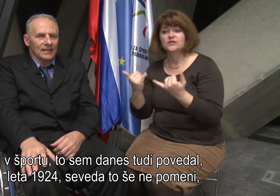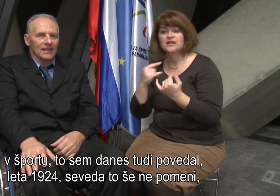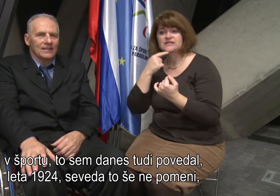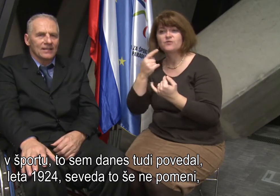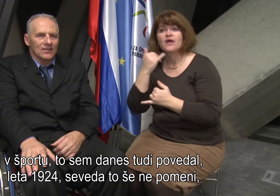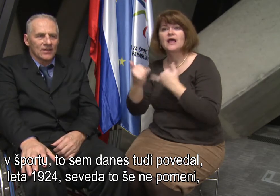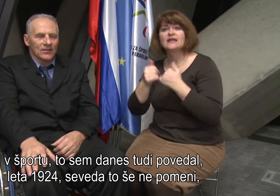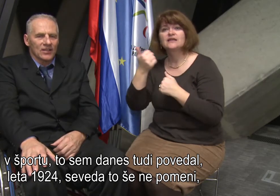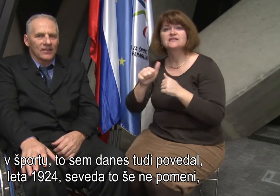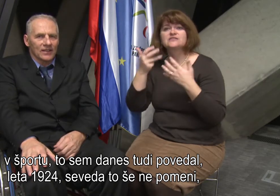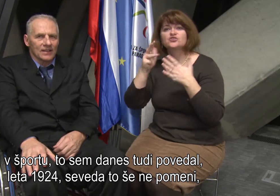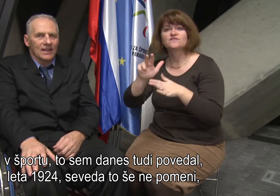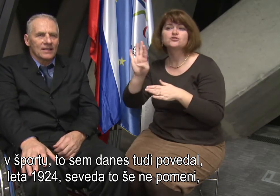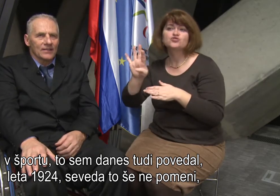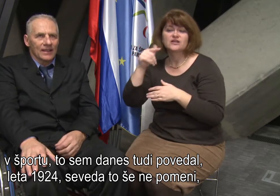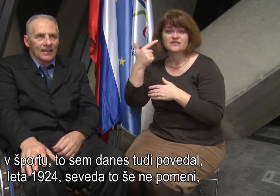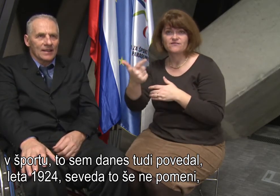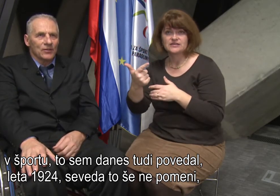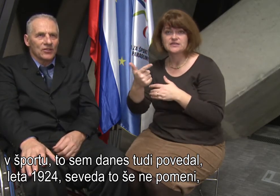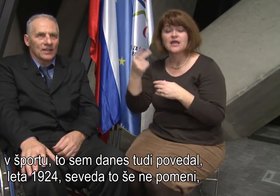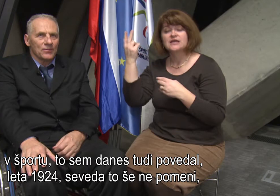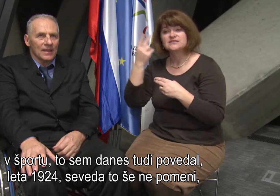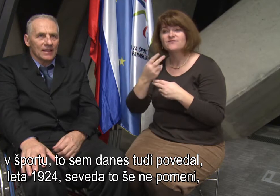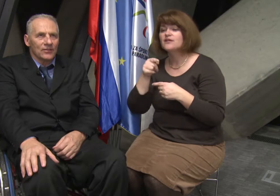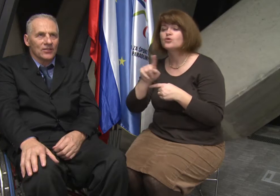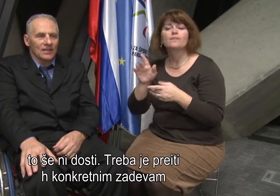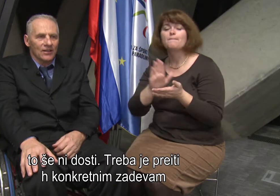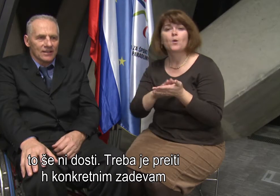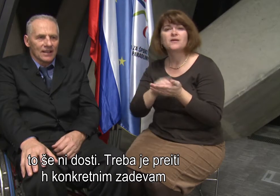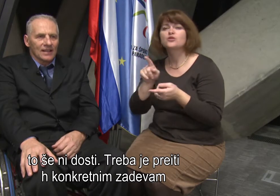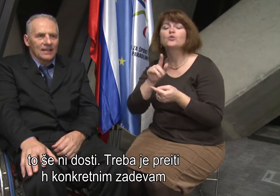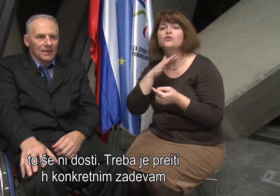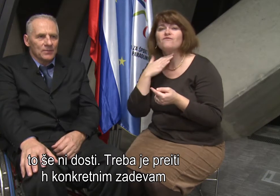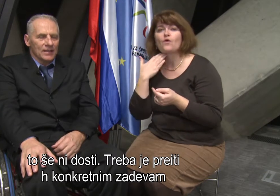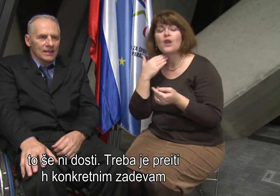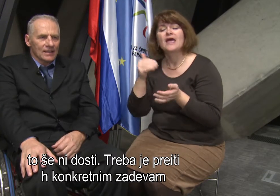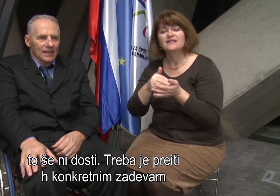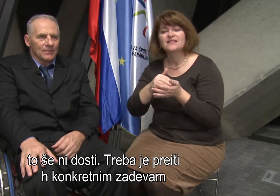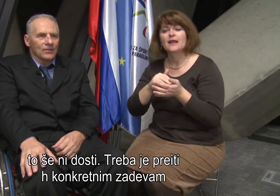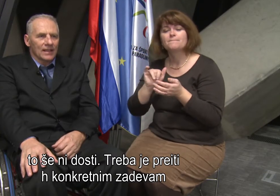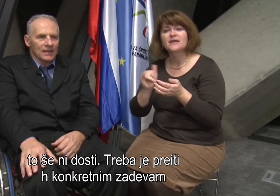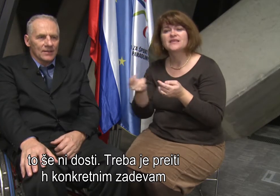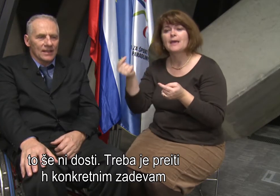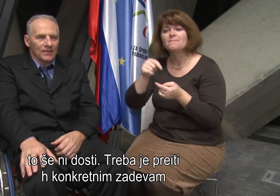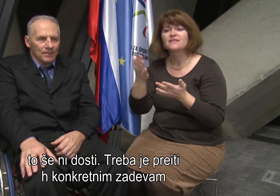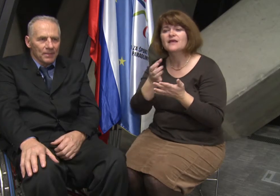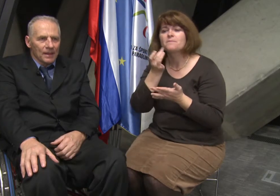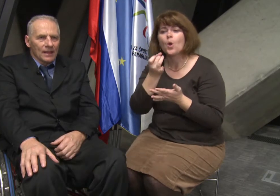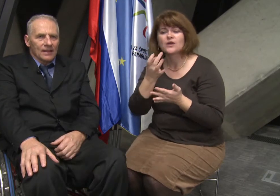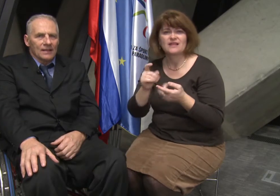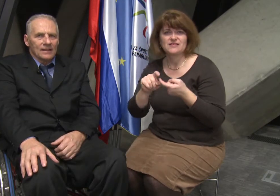povedal, leta 1924. Seveda, sam to še ne pomeni, to še ni dost. Treba je priti k nekim konkretnim